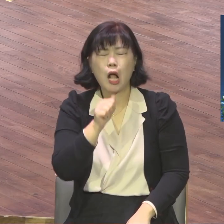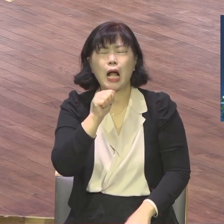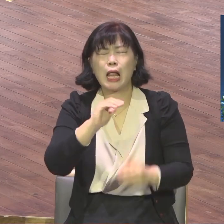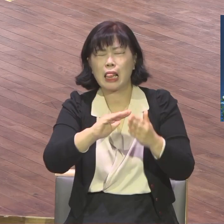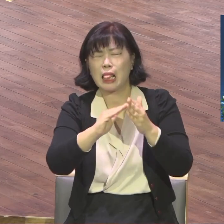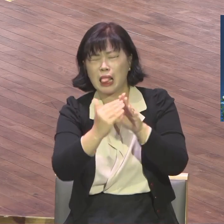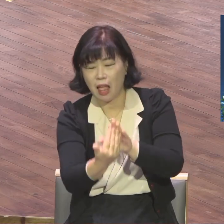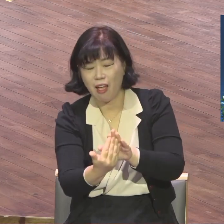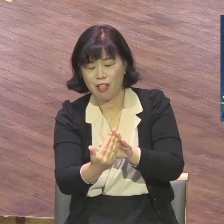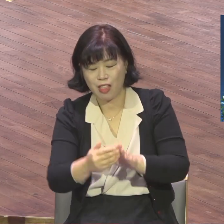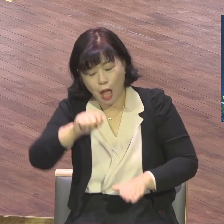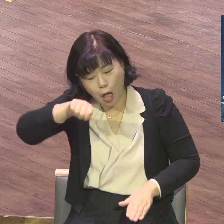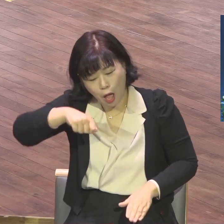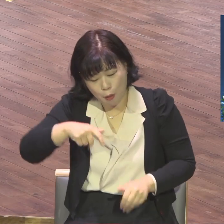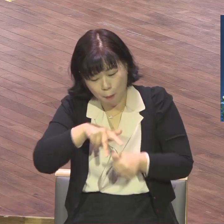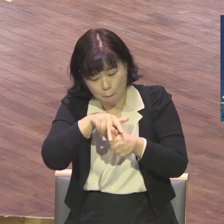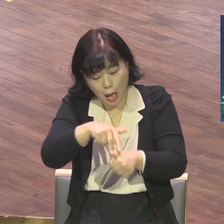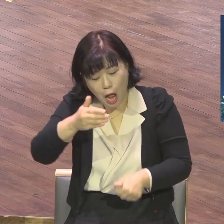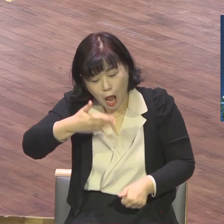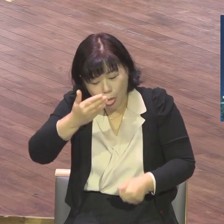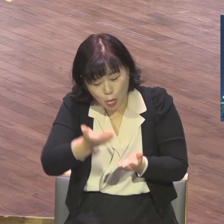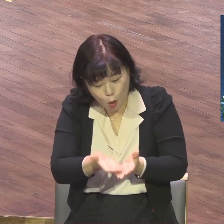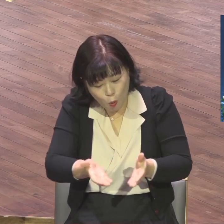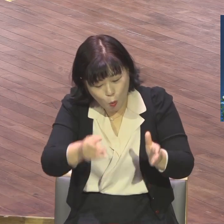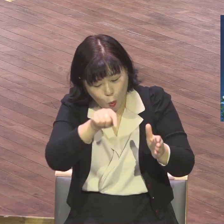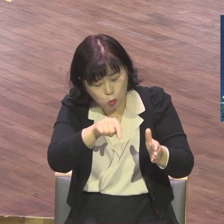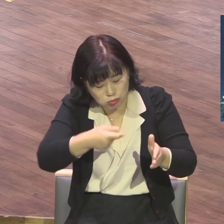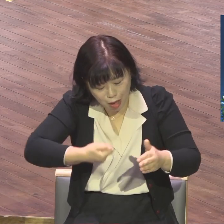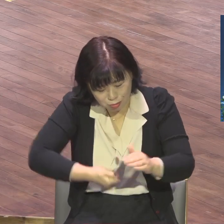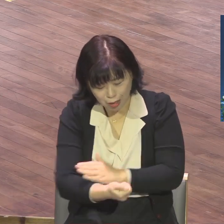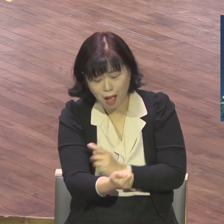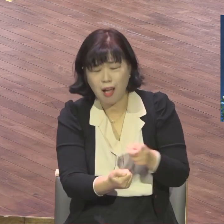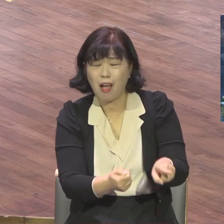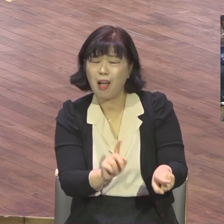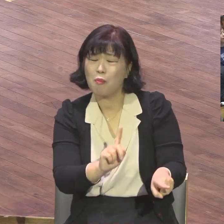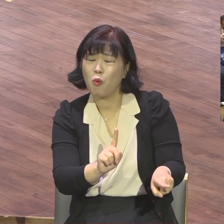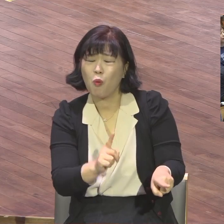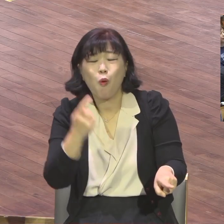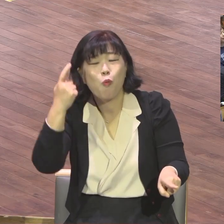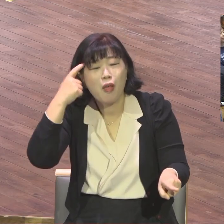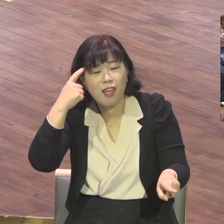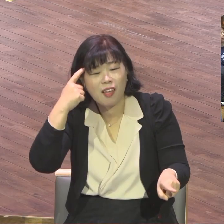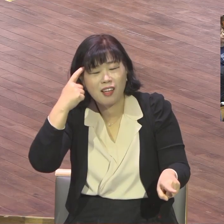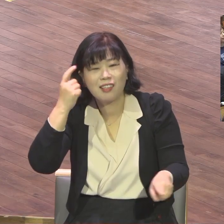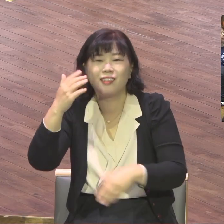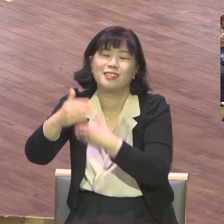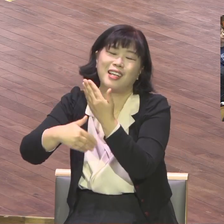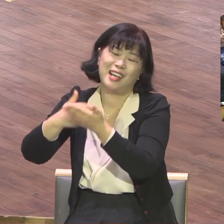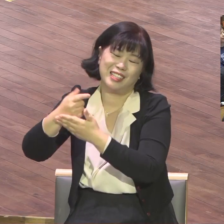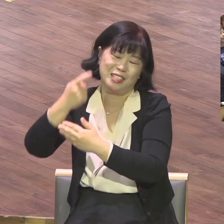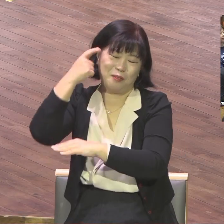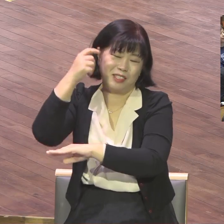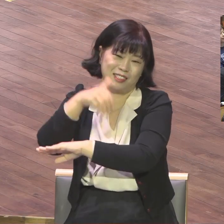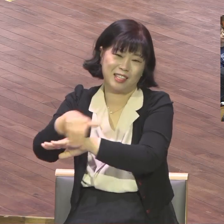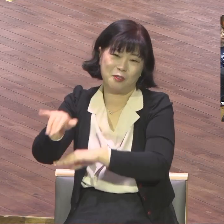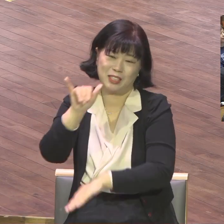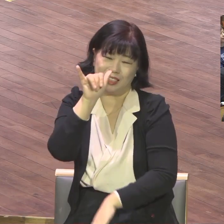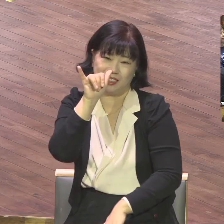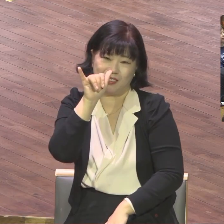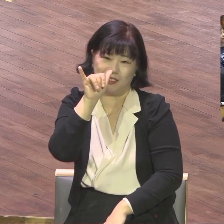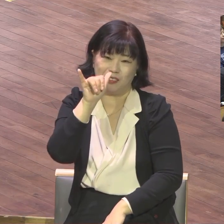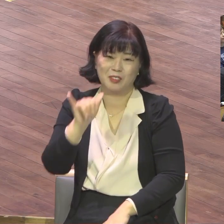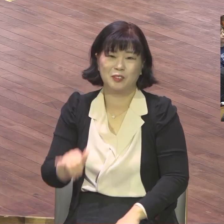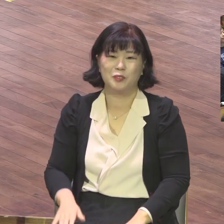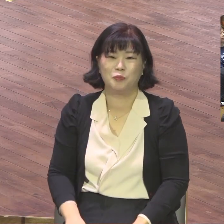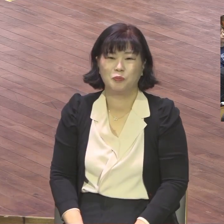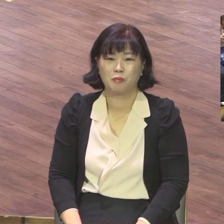합니까? 하나님의 이 다양한 성령의 역사를 여러분 받아들이시 바랍니다. 하나님 왜 이렇게 하시나가 아니에요. 하나님 계획이